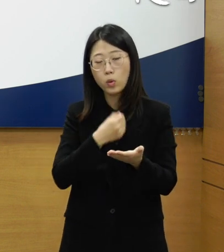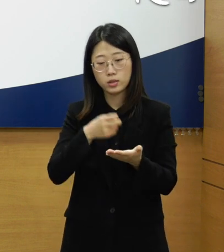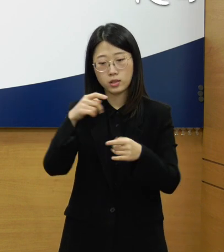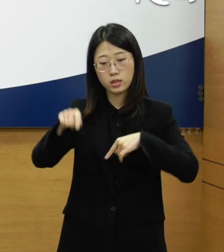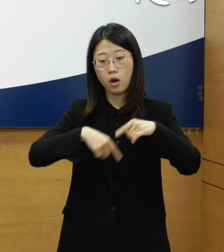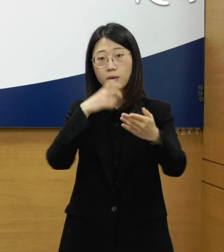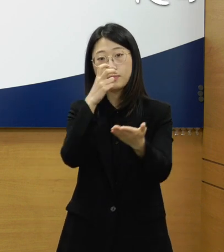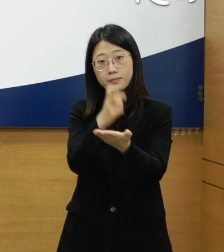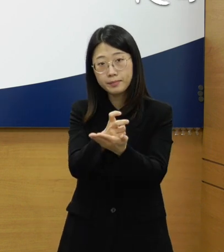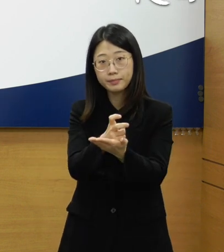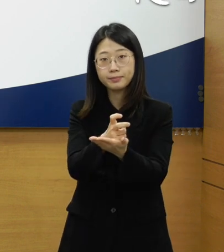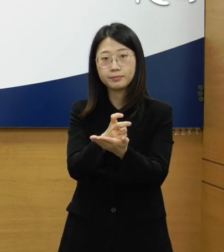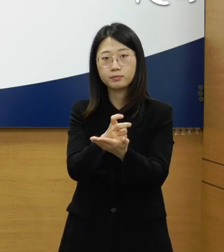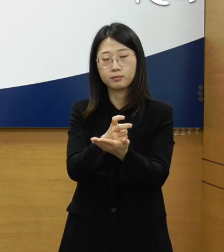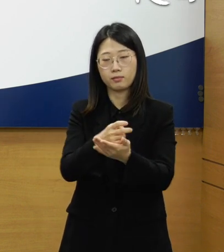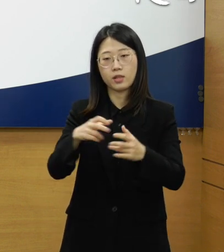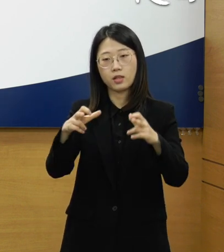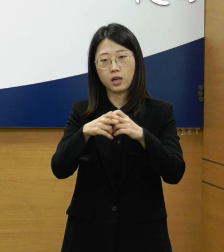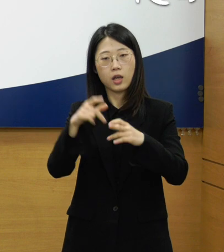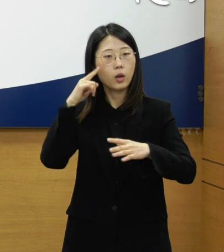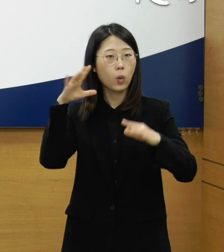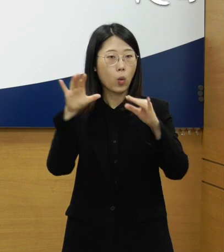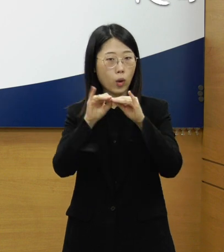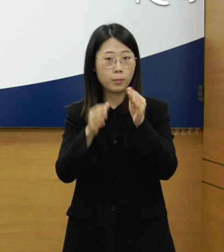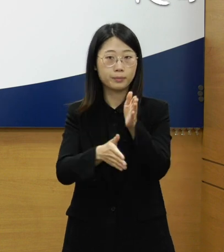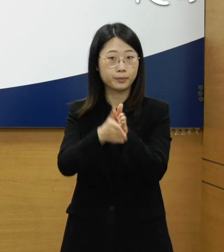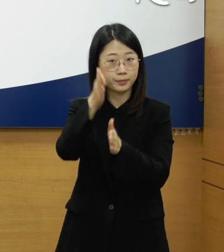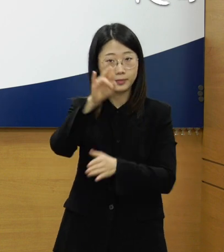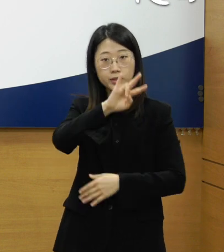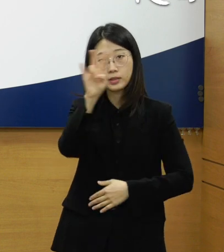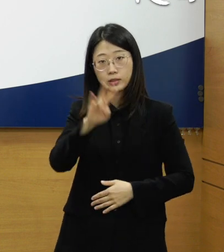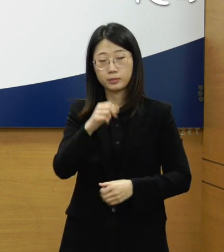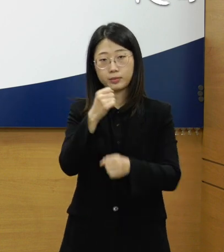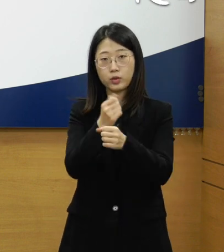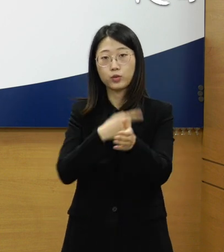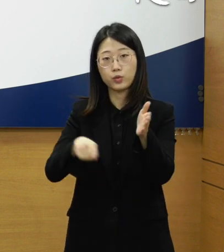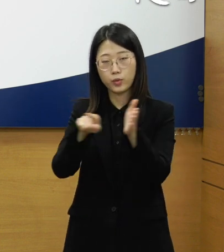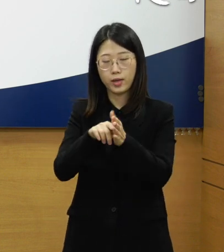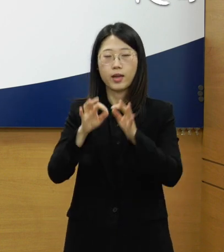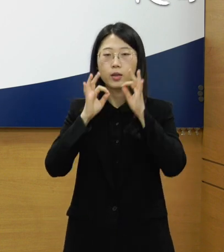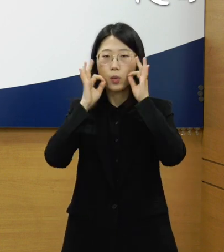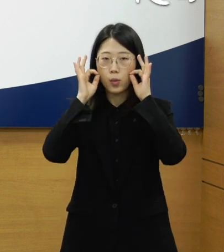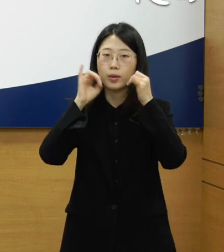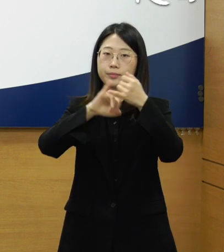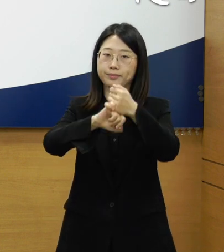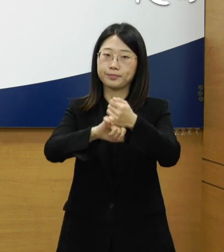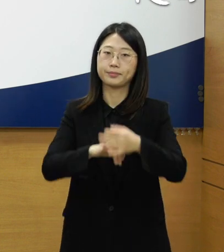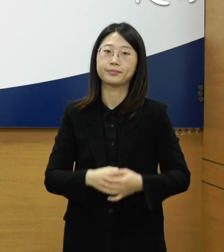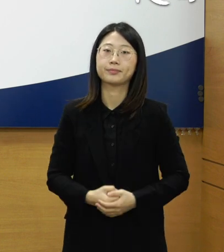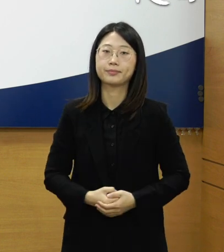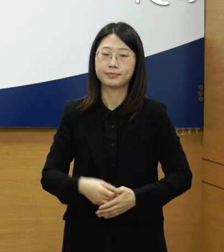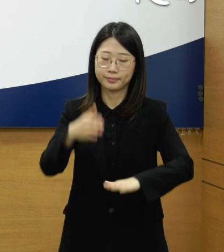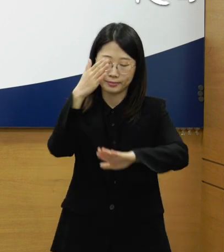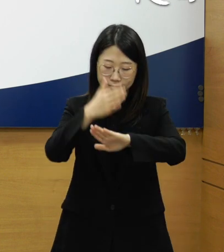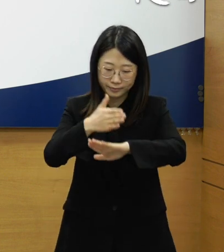정책으로 장애 공감 도시 시흥시 조성에 온 힘을 다하겠습니다. 고맙습니다.